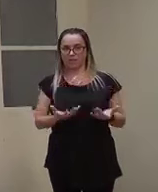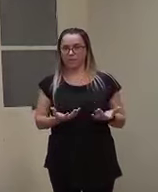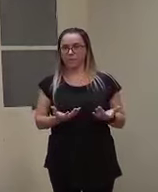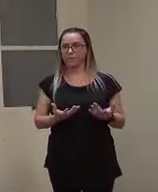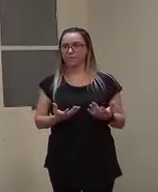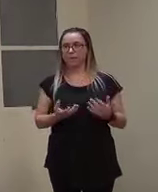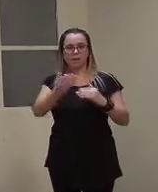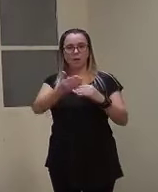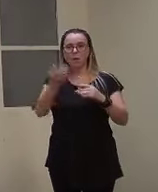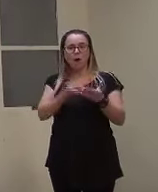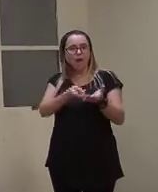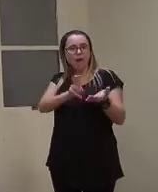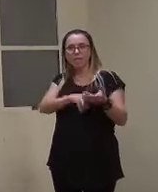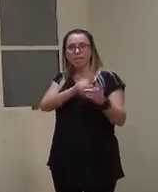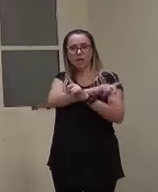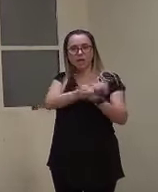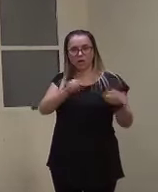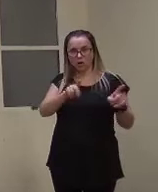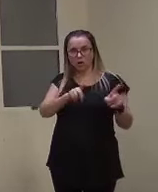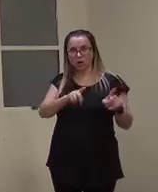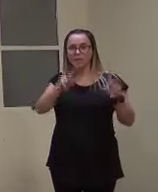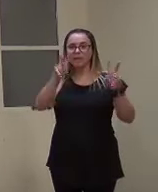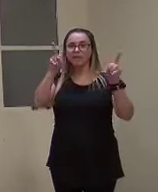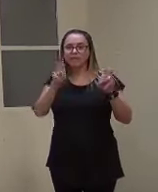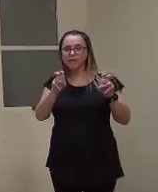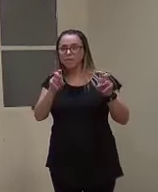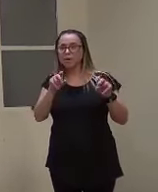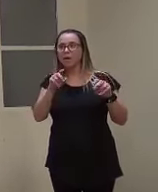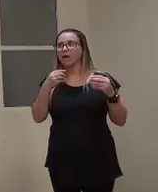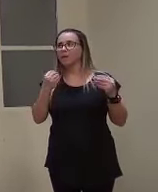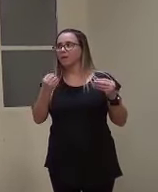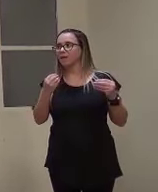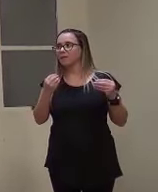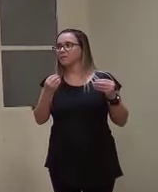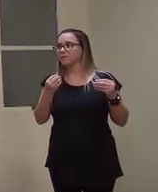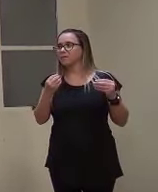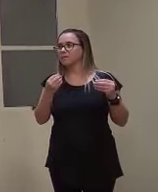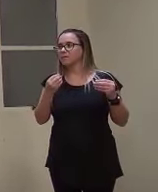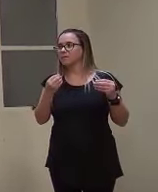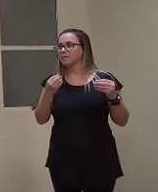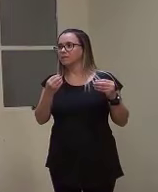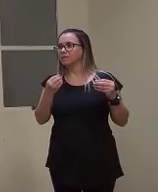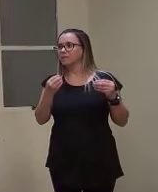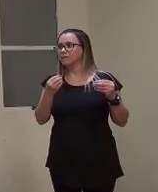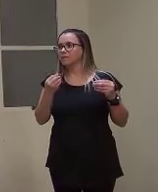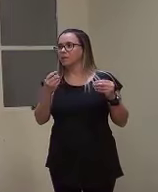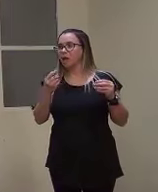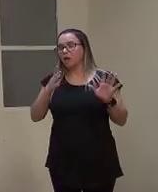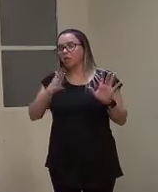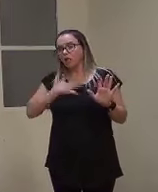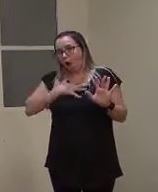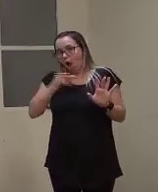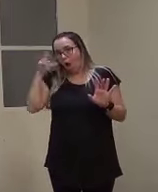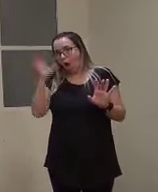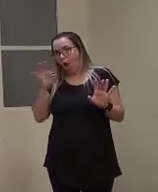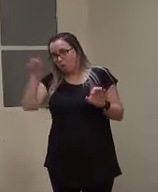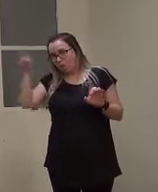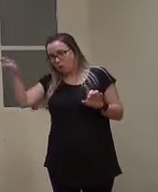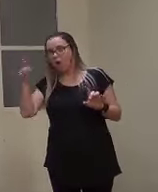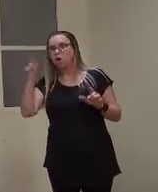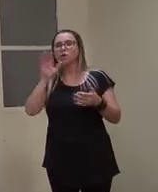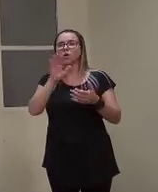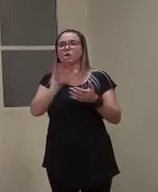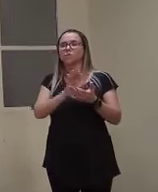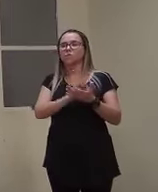permanencia trabajar sobre el tema de la permanencia viene a responder lo que yo entiendo a una